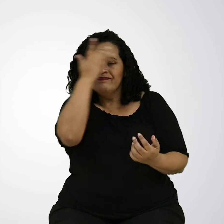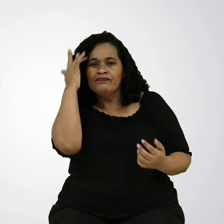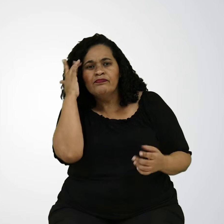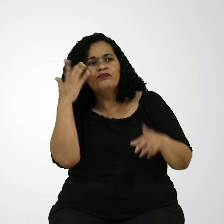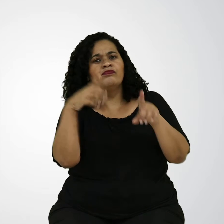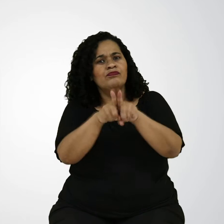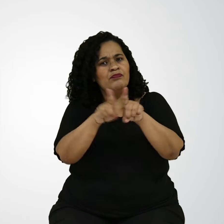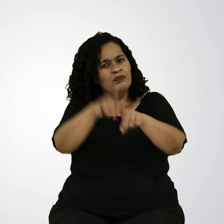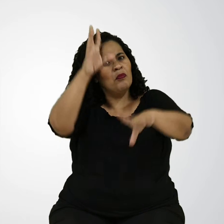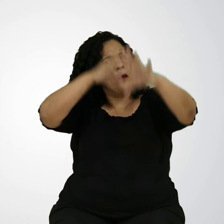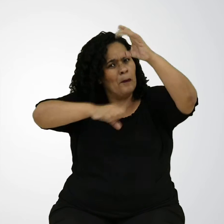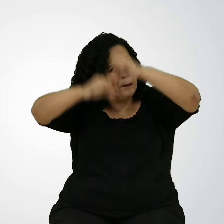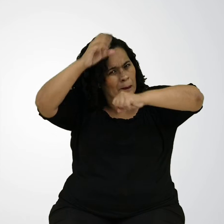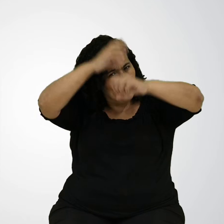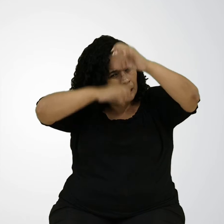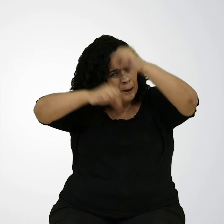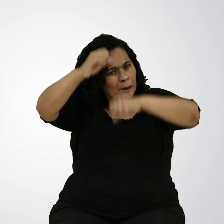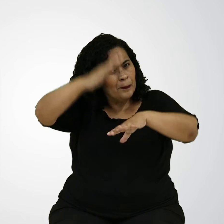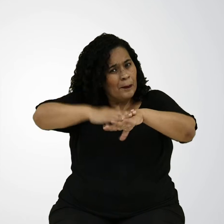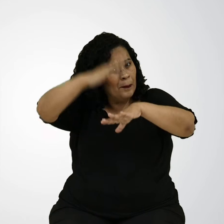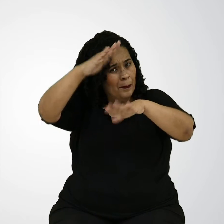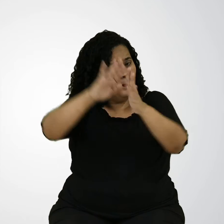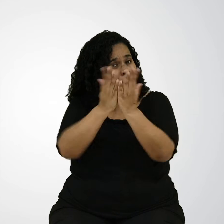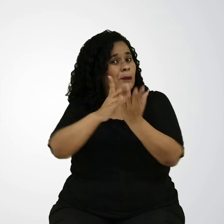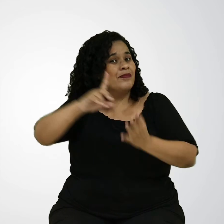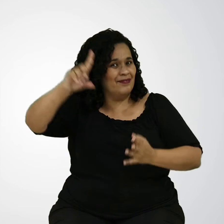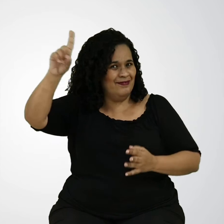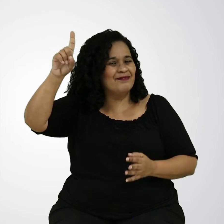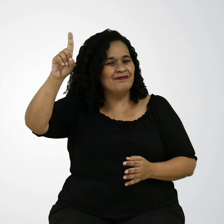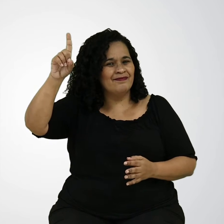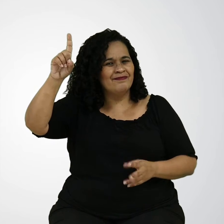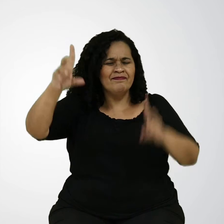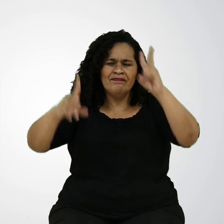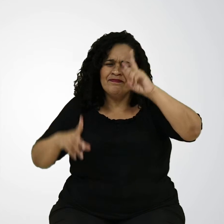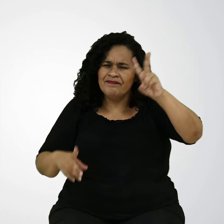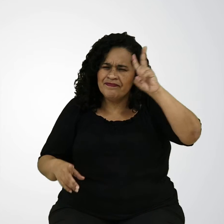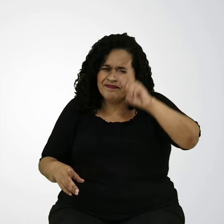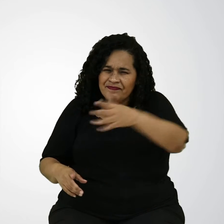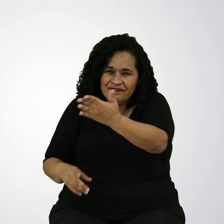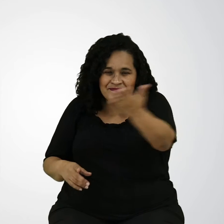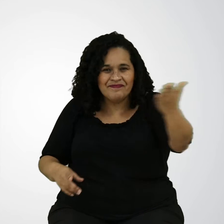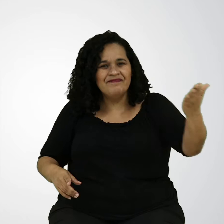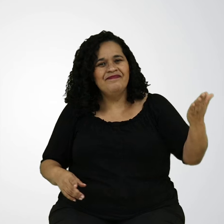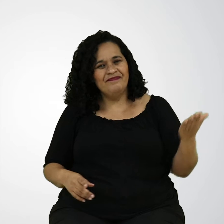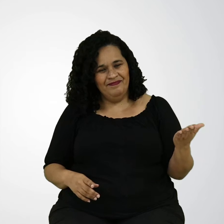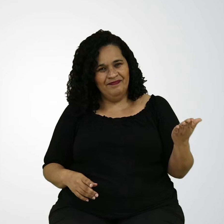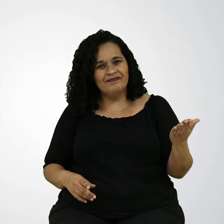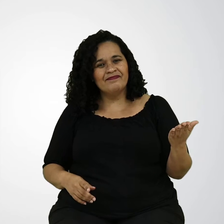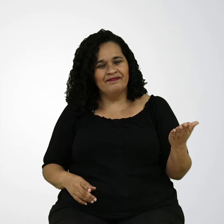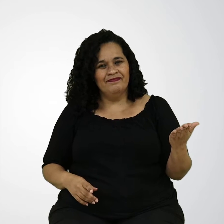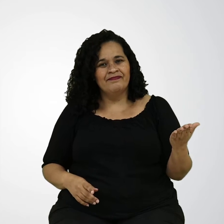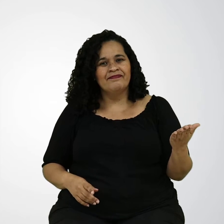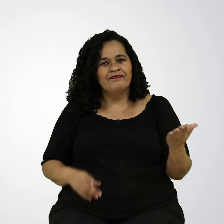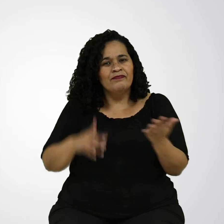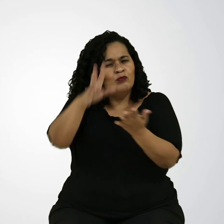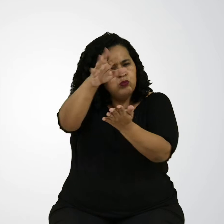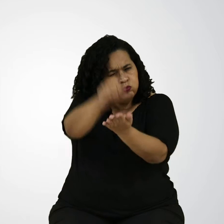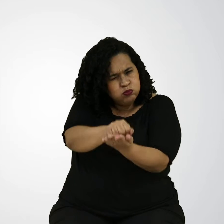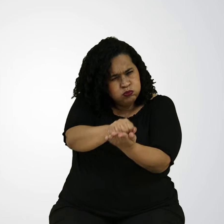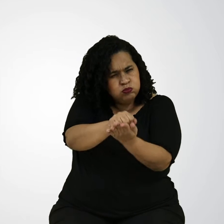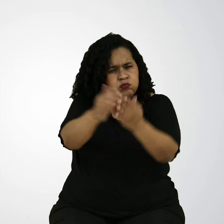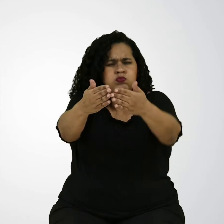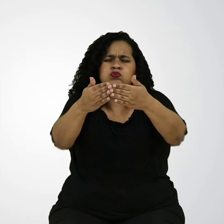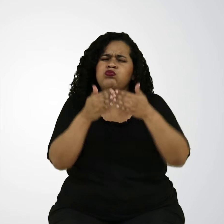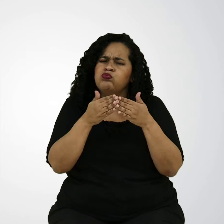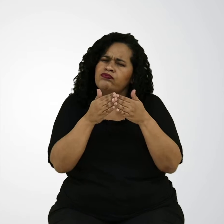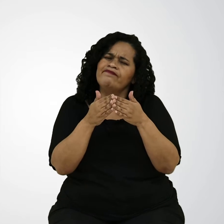esse conteúdo que nós estamos estudando hoje. Eu lembro você também, que ainda não se inscreveu em nosso canal, se